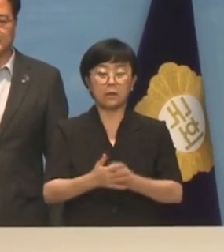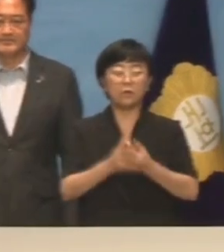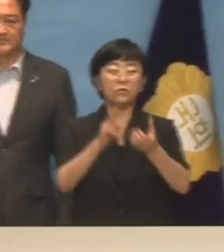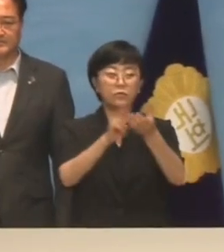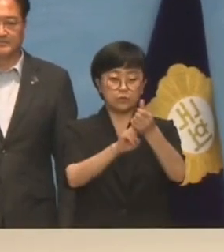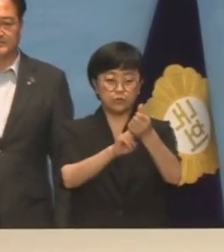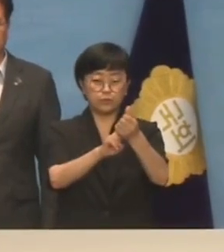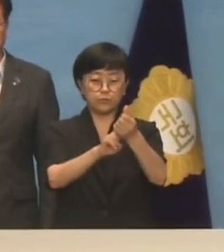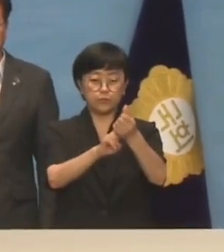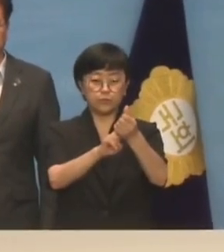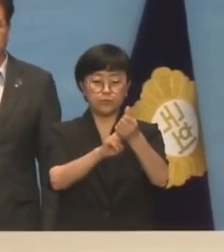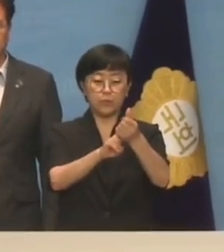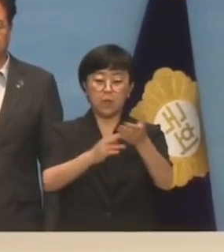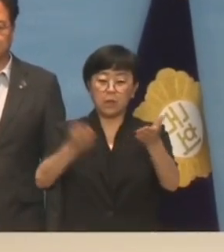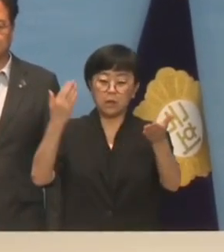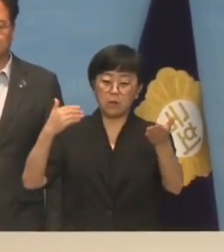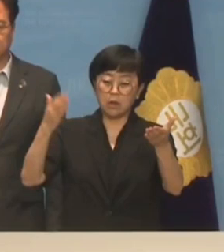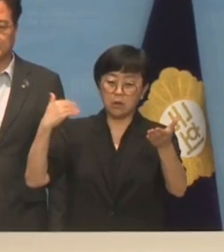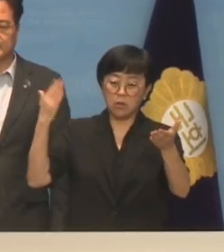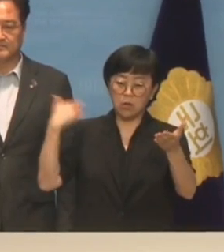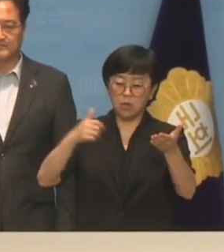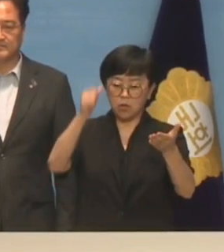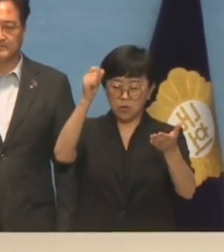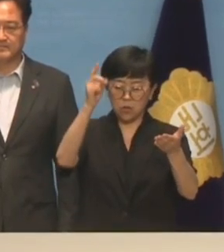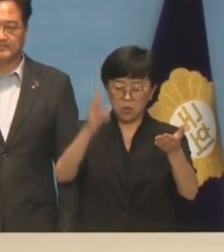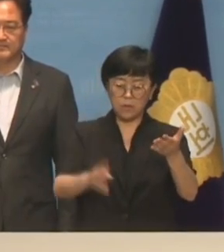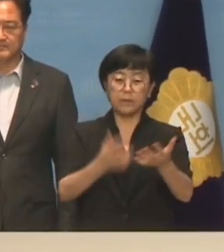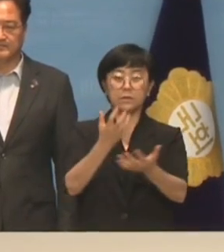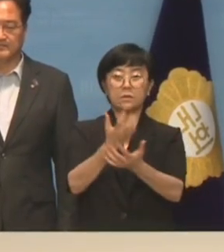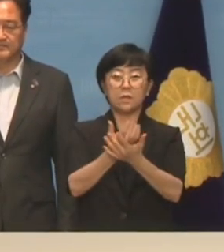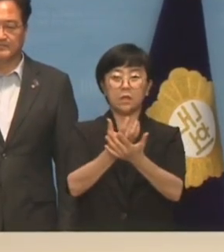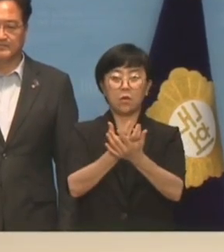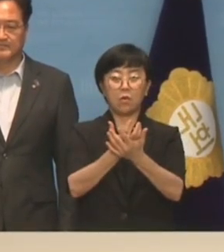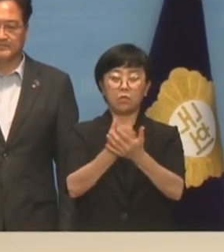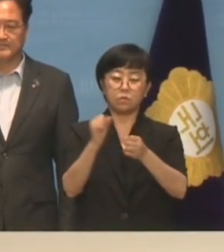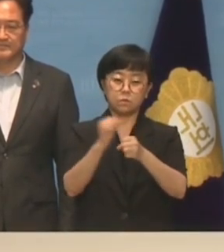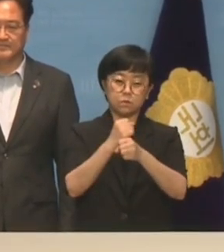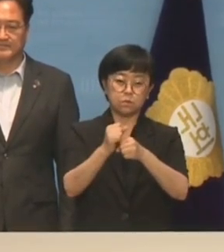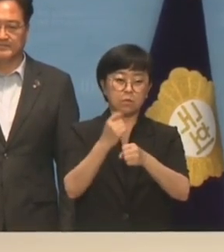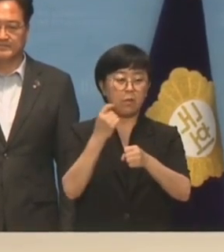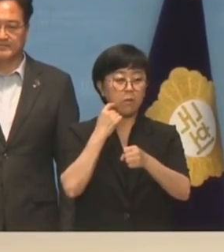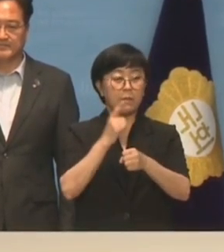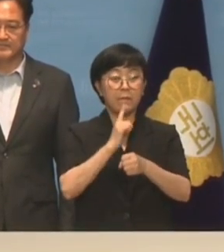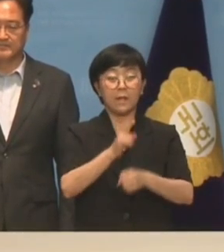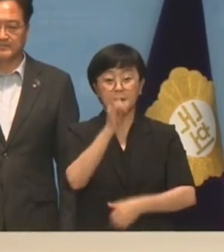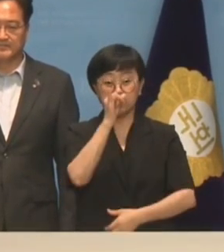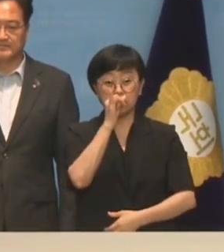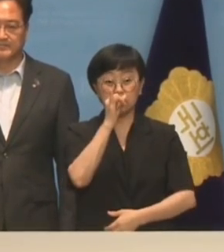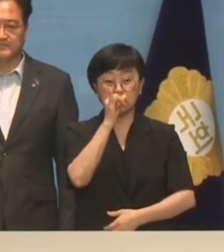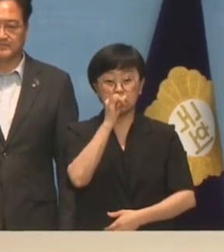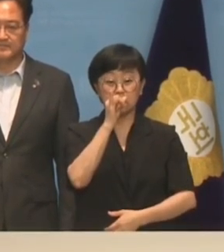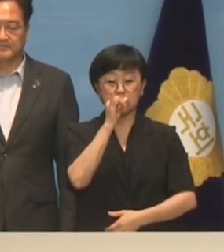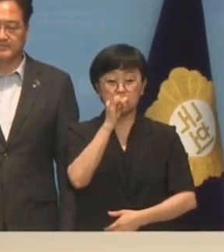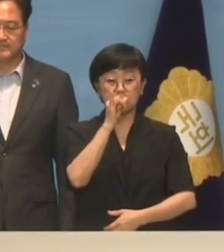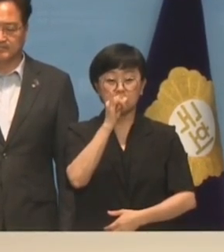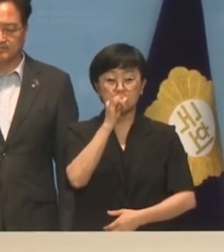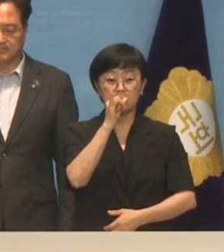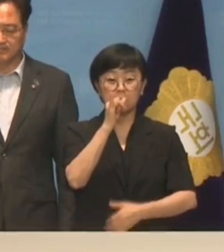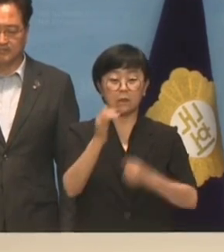것을 포함해서 과거 수십 차례에 걸쳐 데이터를 조작하고 거짓말을 한 사례에 미루어 보았을